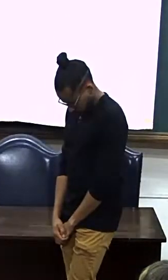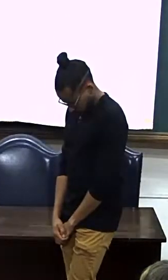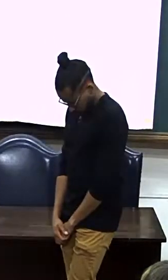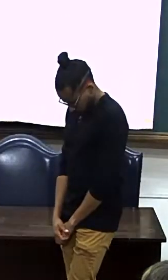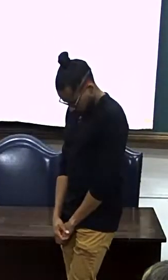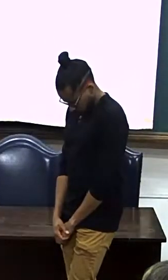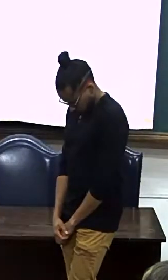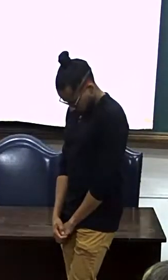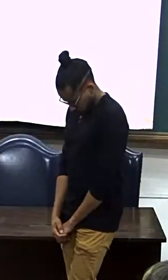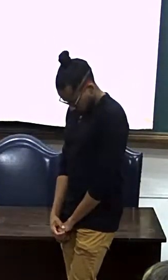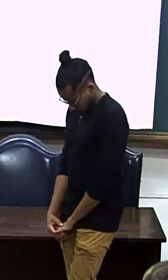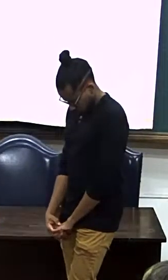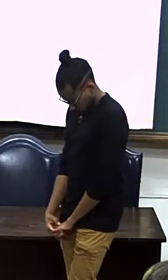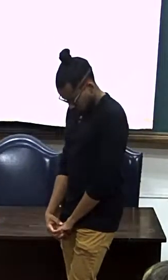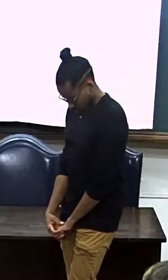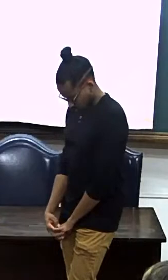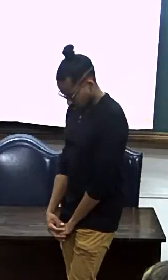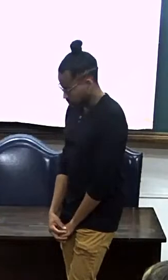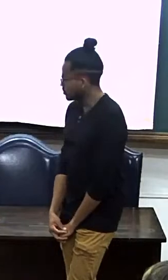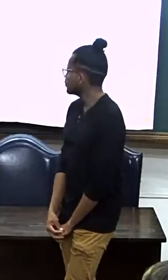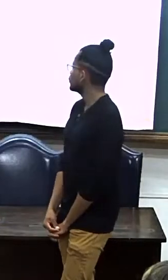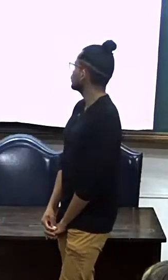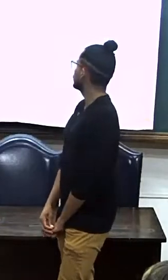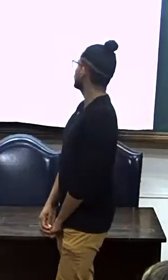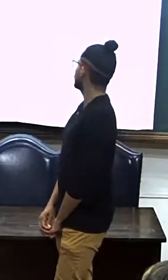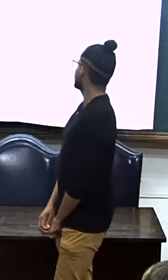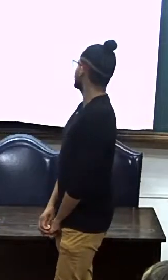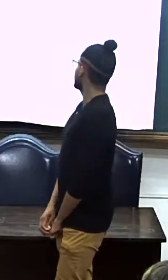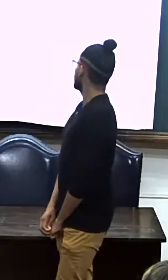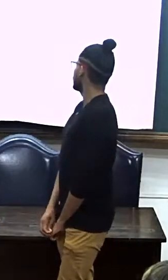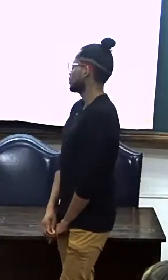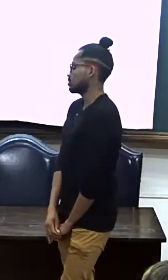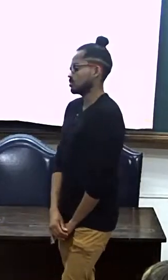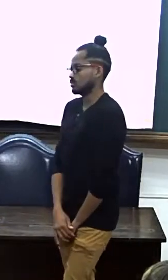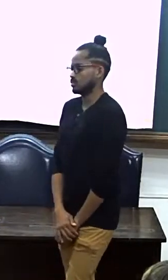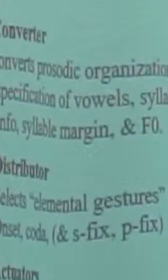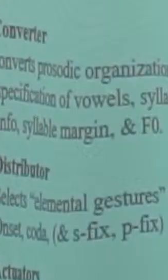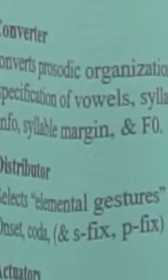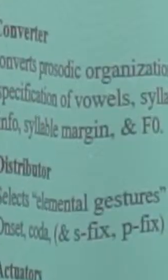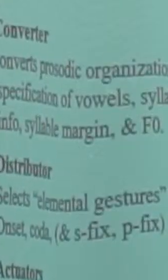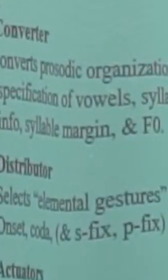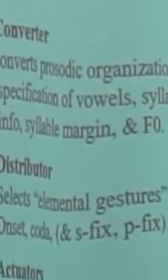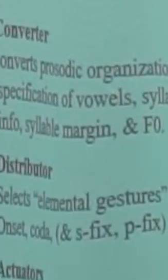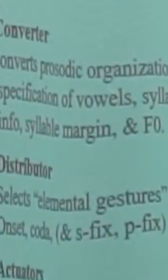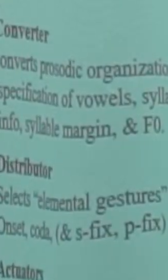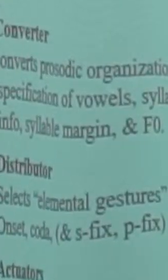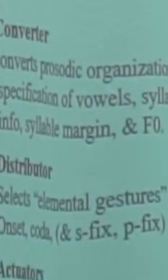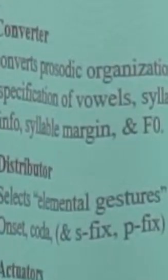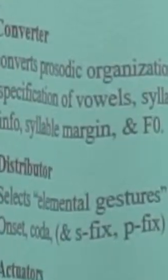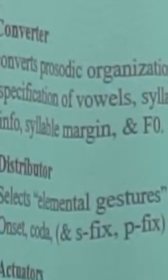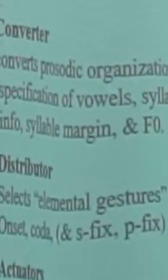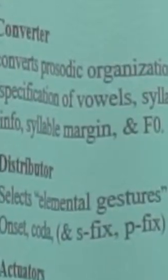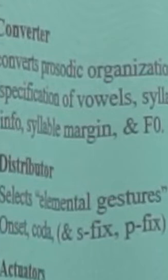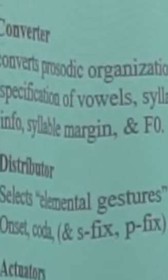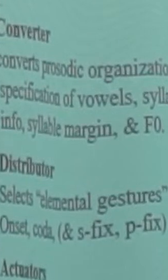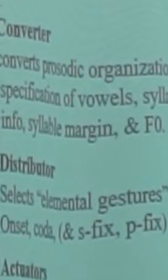distributor e, finalmente, os